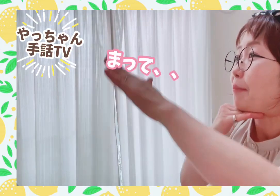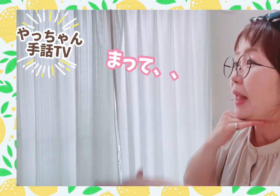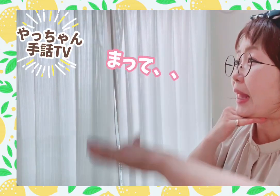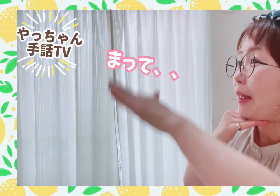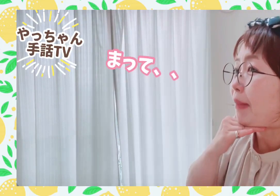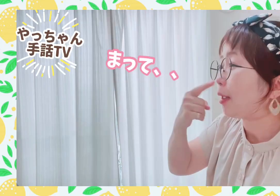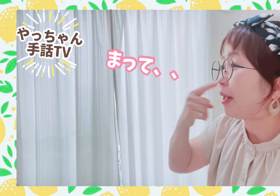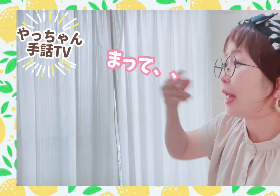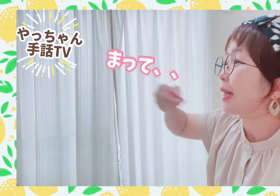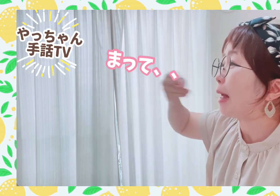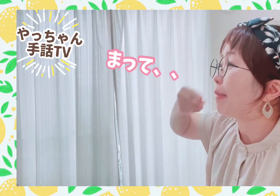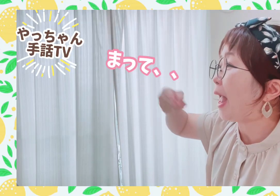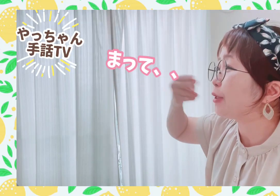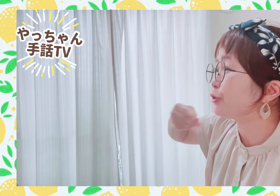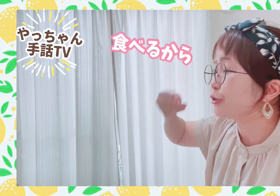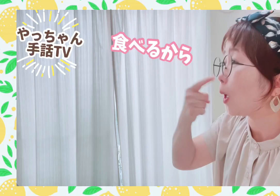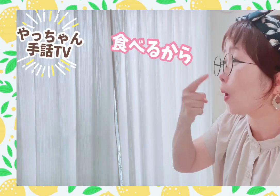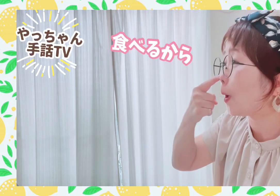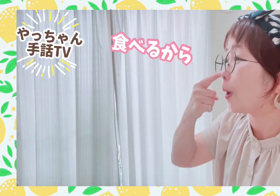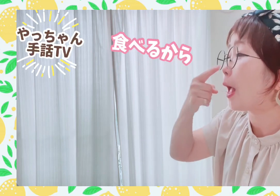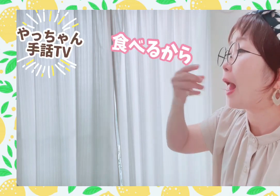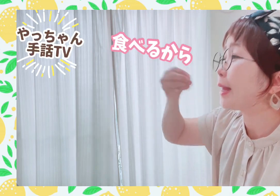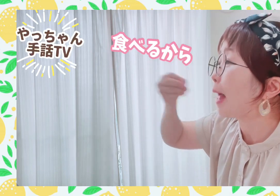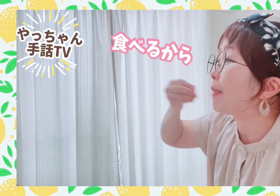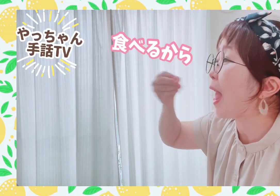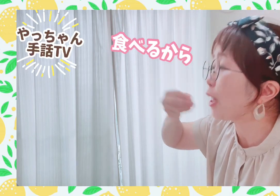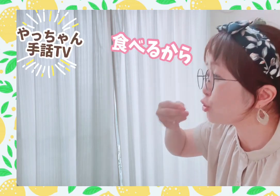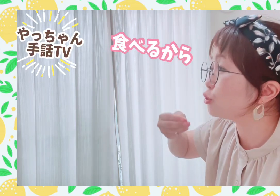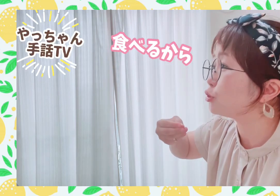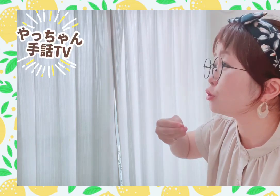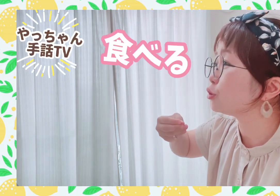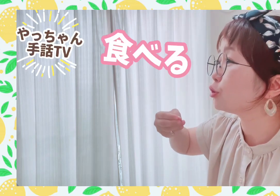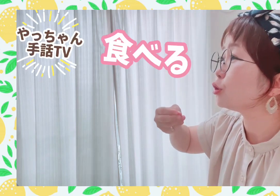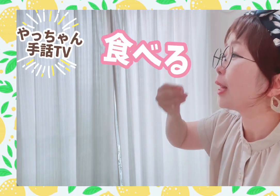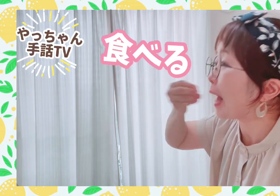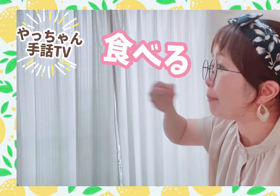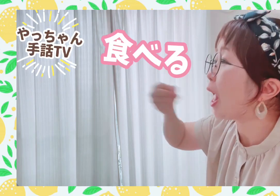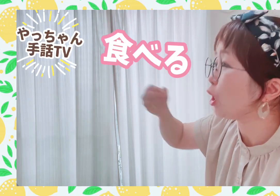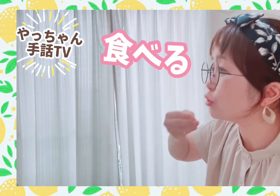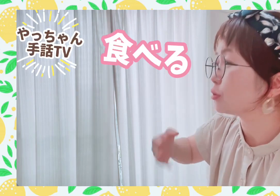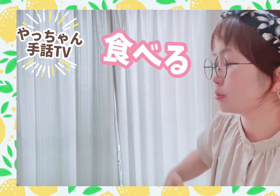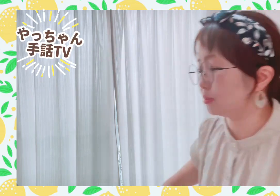待って待って、食べるから、食べる食べる。